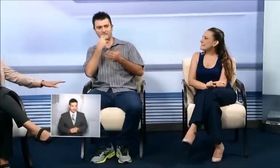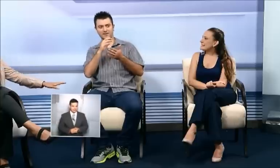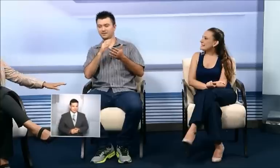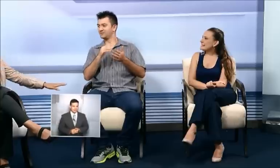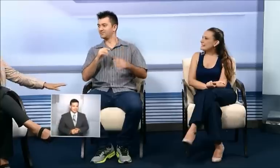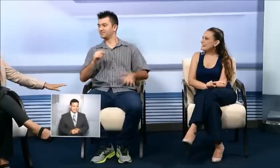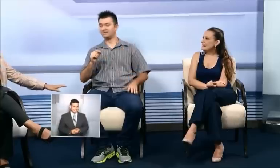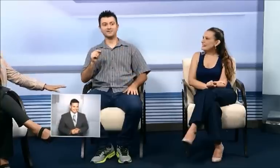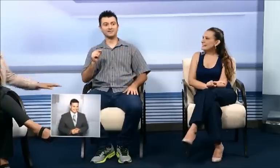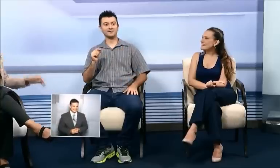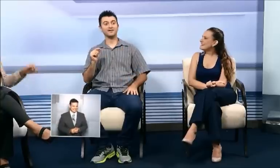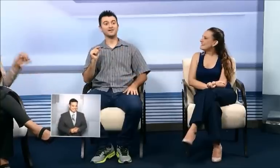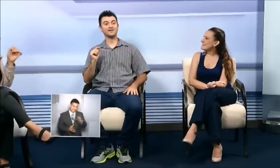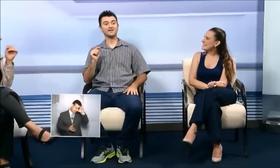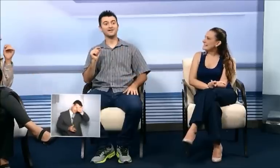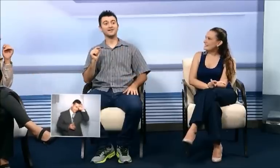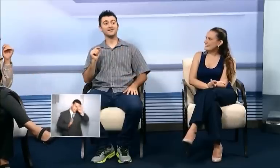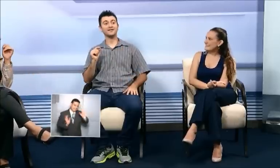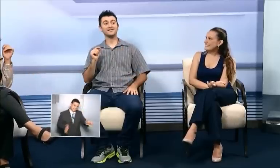Esse sinal eu já aprendi.